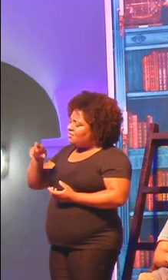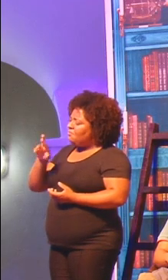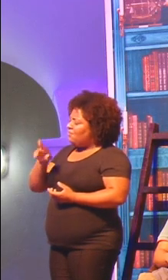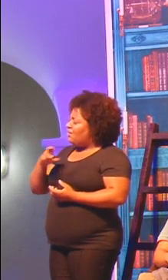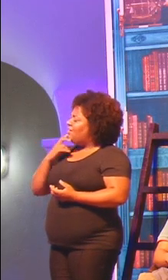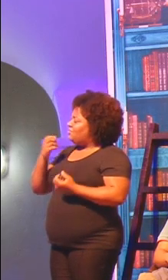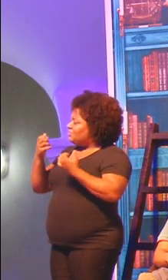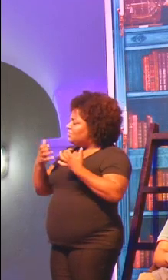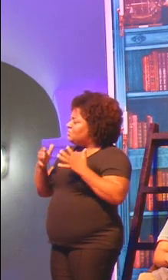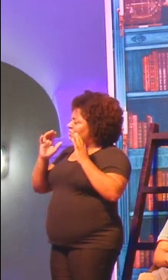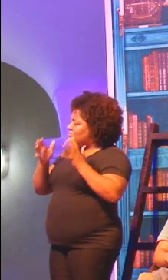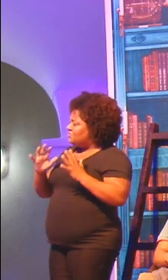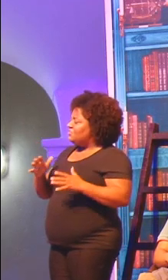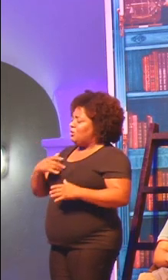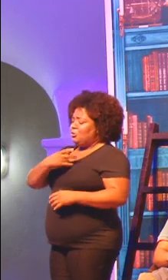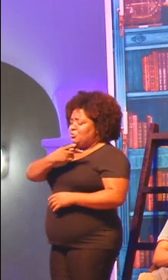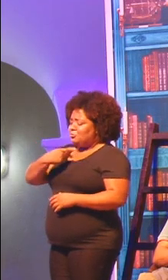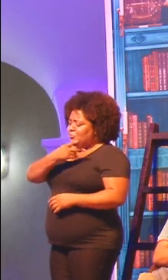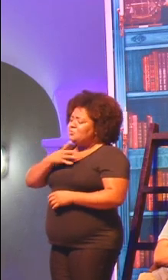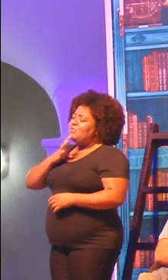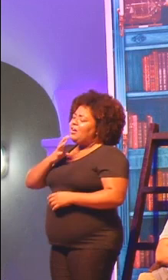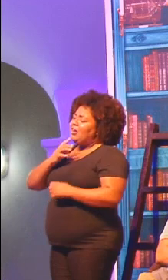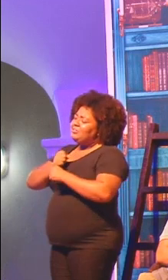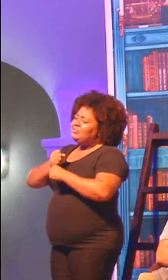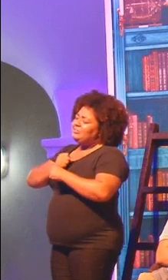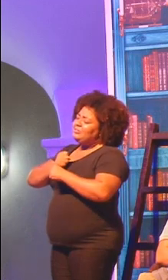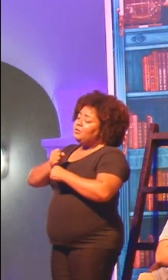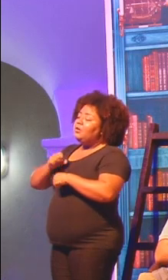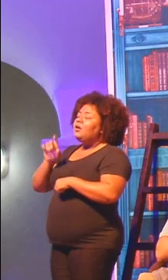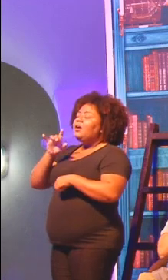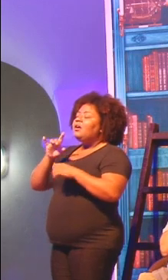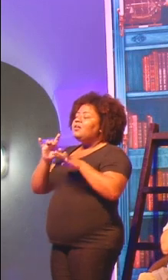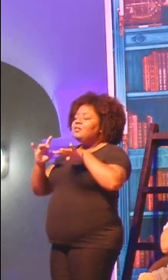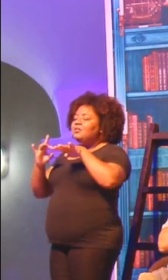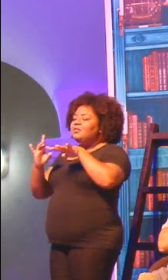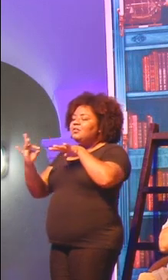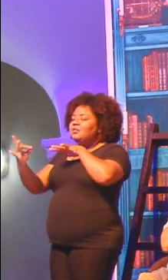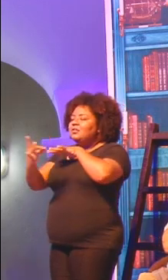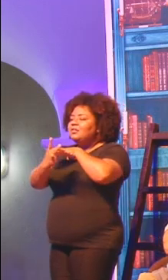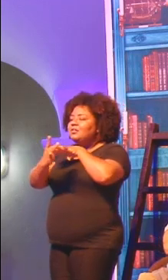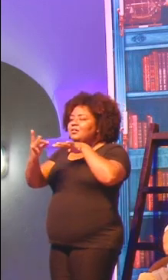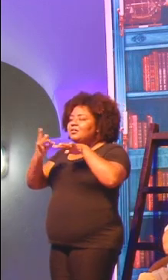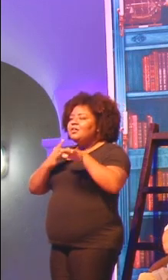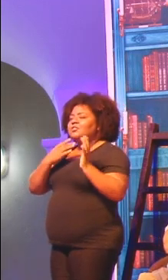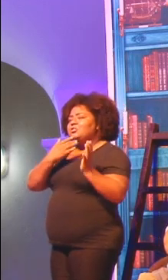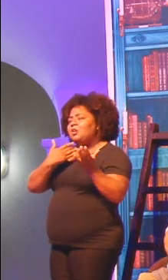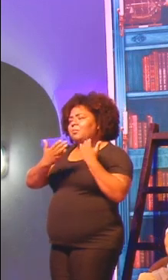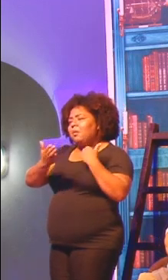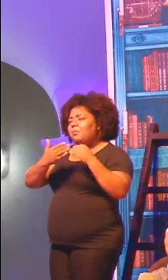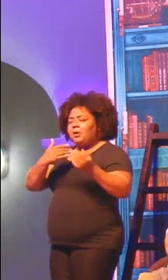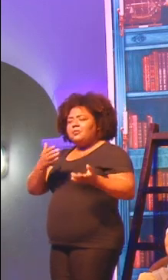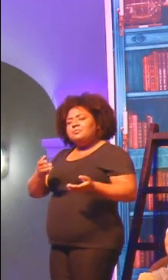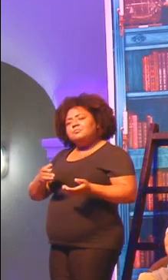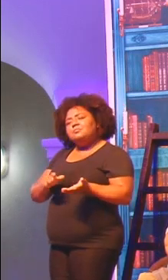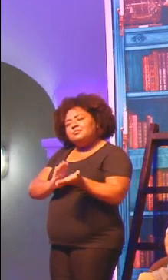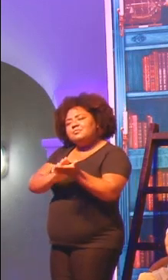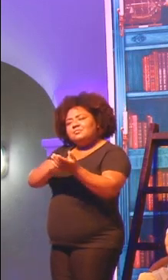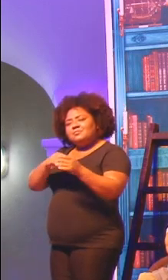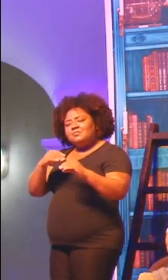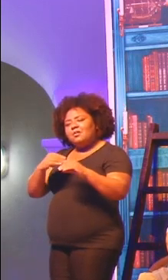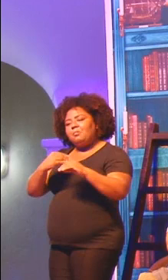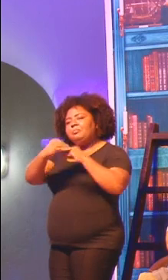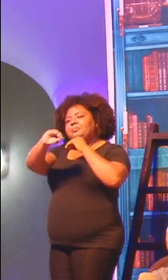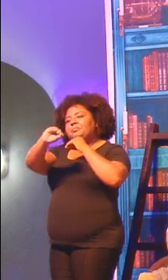se admirava mutuamente pelas redes sociais. Nem tudo nas redes sociais são coisas ruins, né? Às